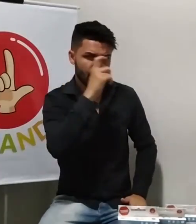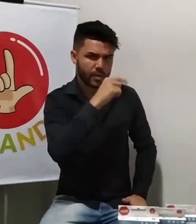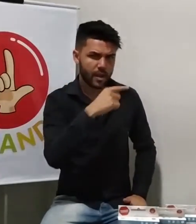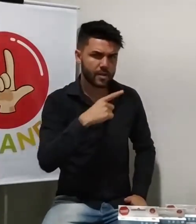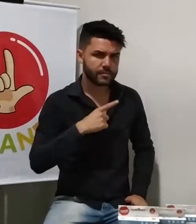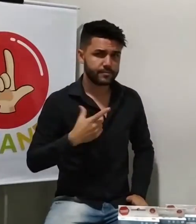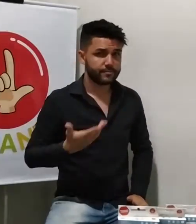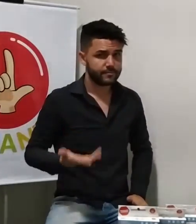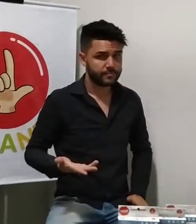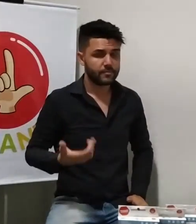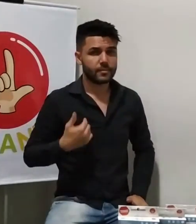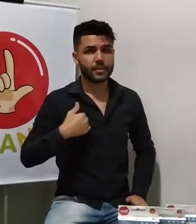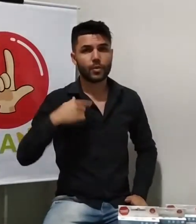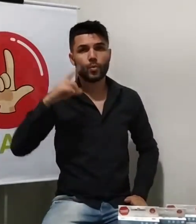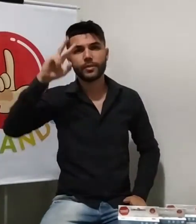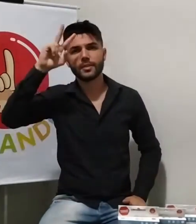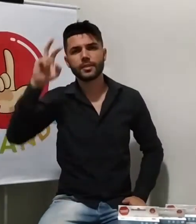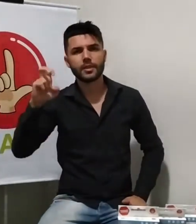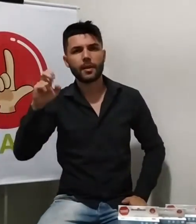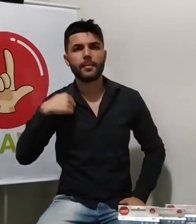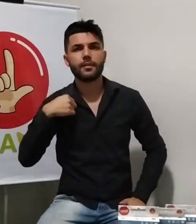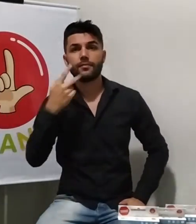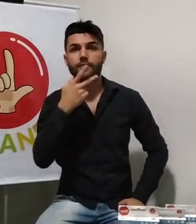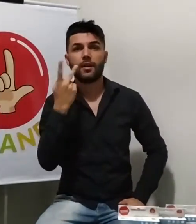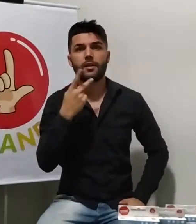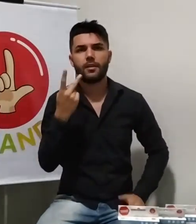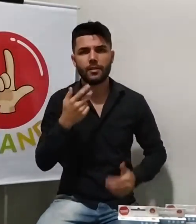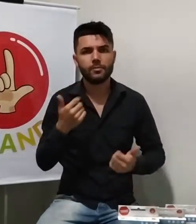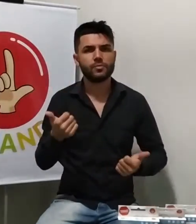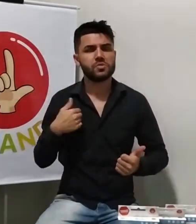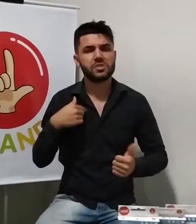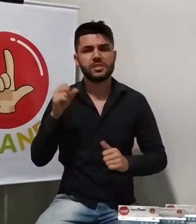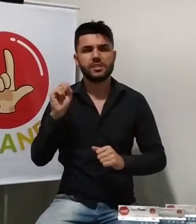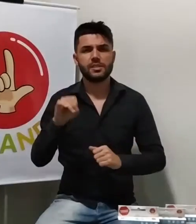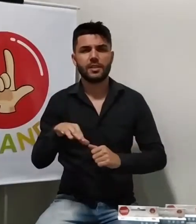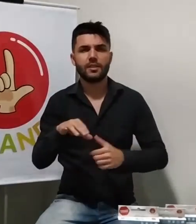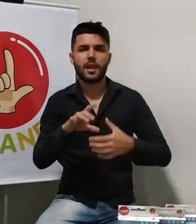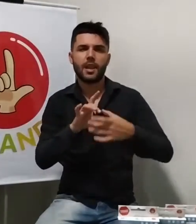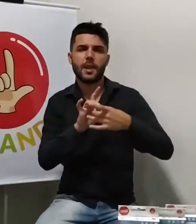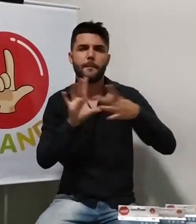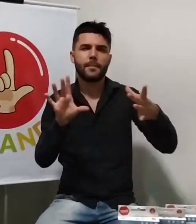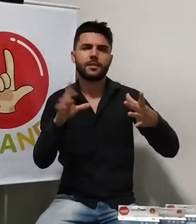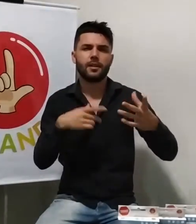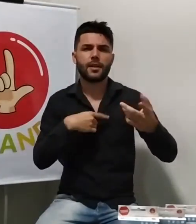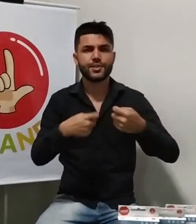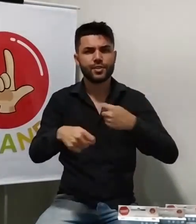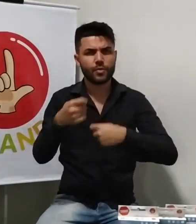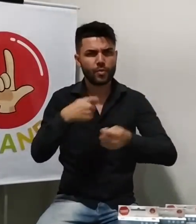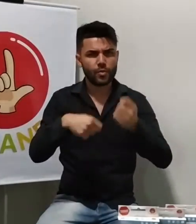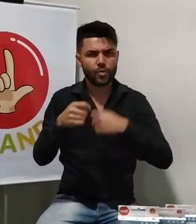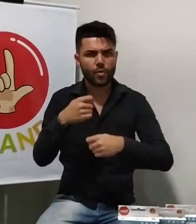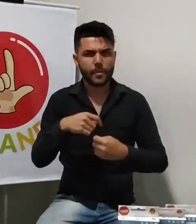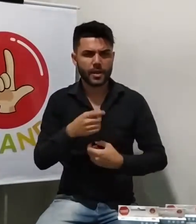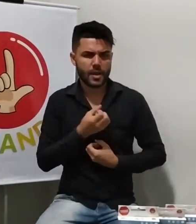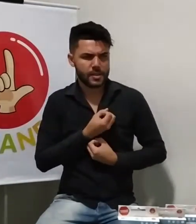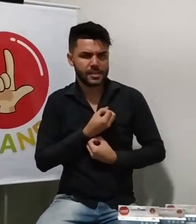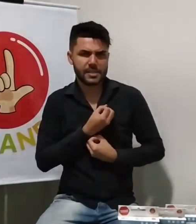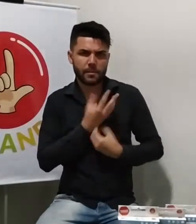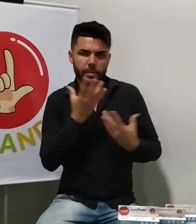que eu falo bastante. Liberdade para mim, além de liberdade econômica, além de liberdade de expressão, além de liberdade de dar suas opiniões, além